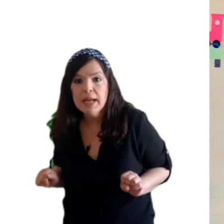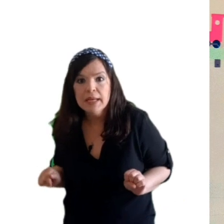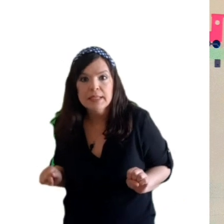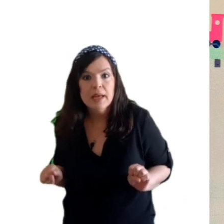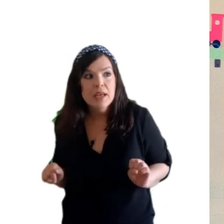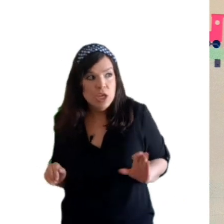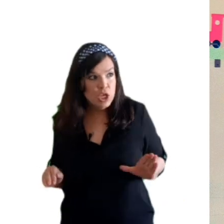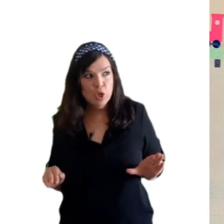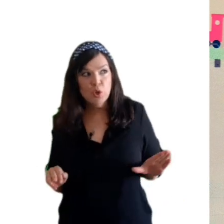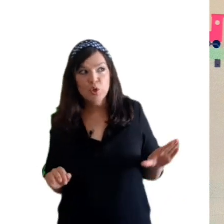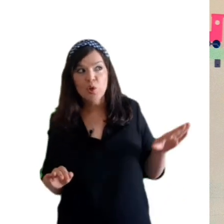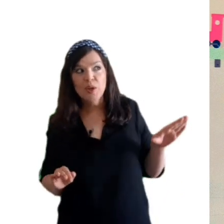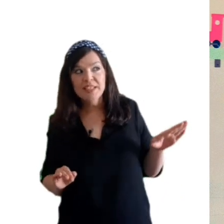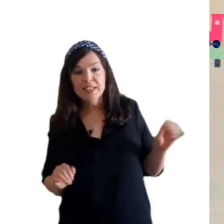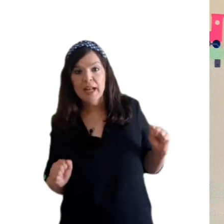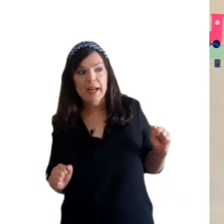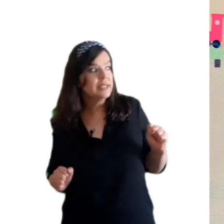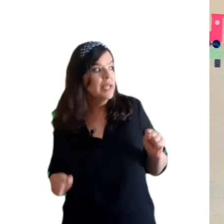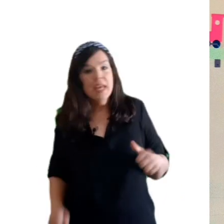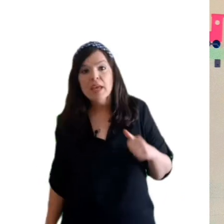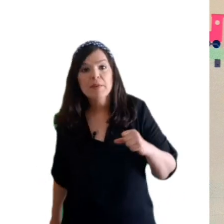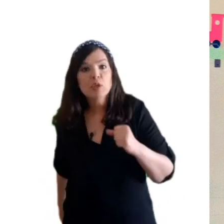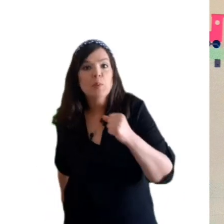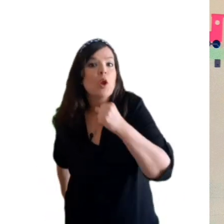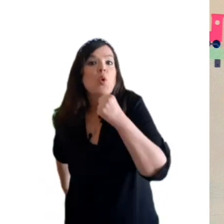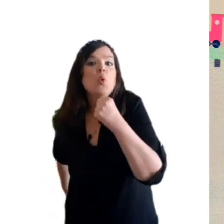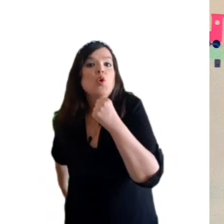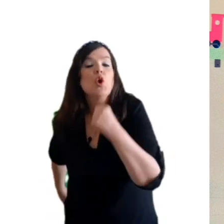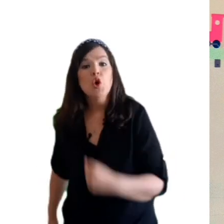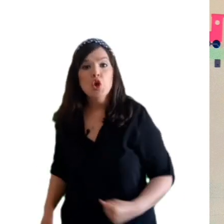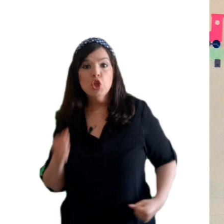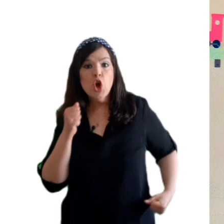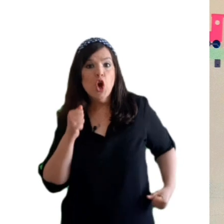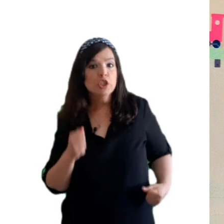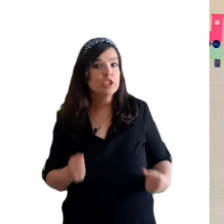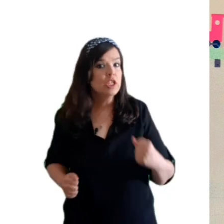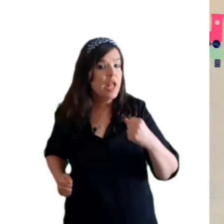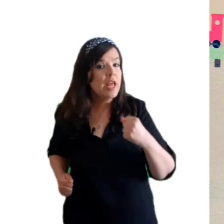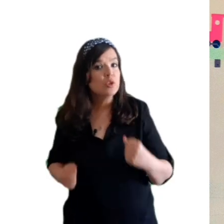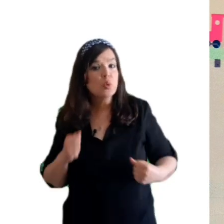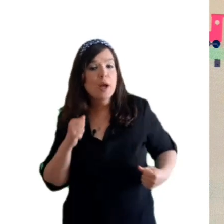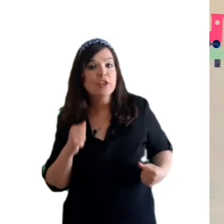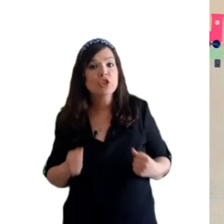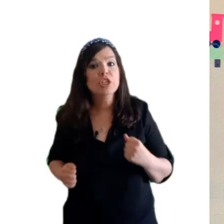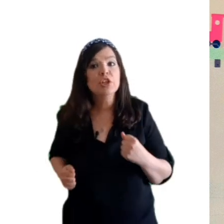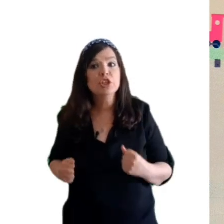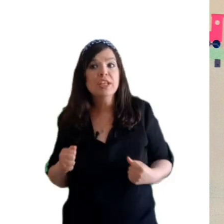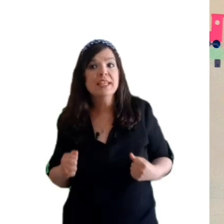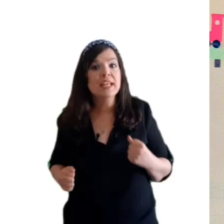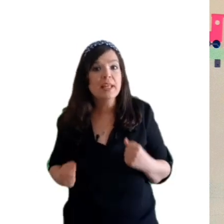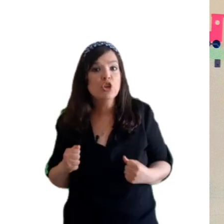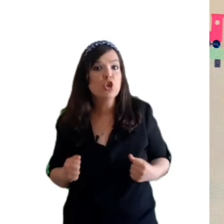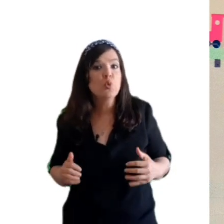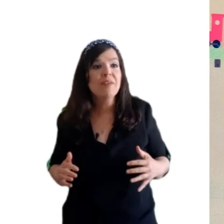había en la casa y encontró unas escaleras y empezó a subir 1, 2, 3, 4, 5,